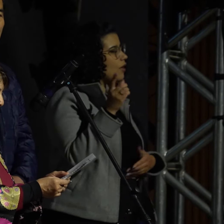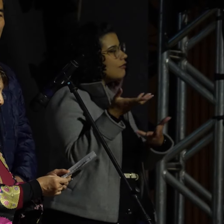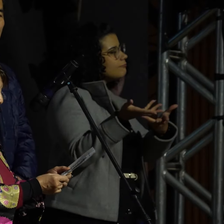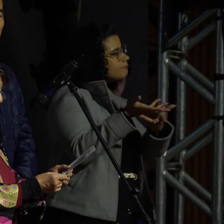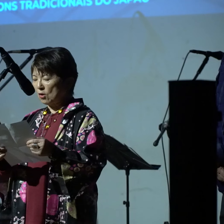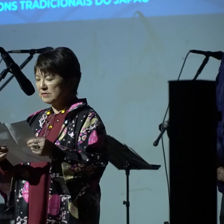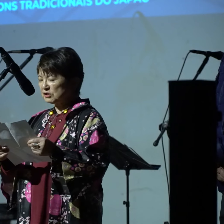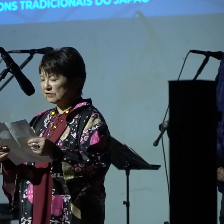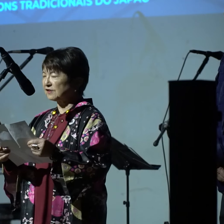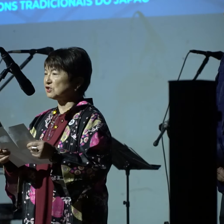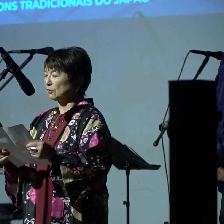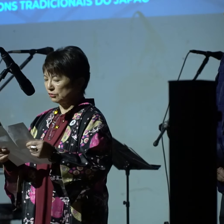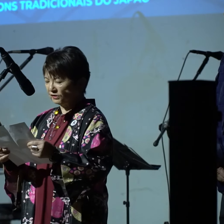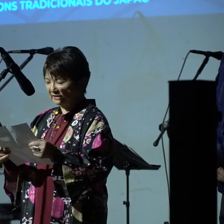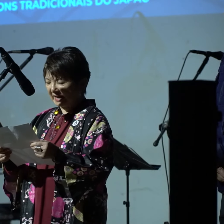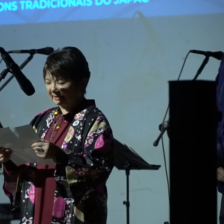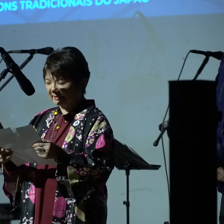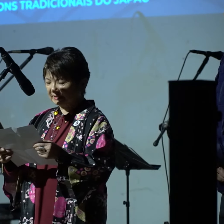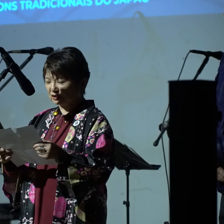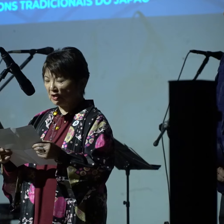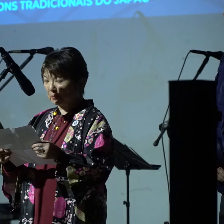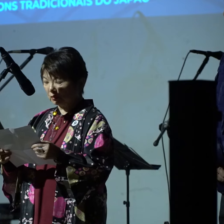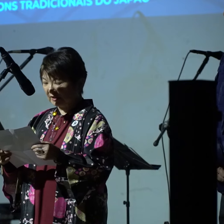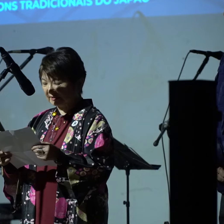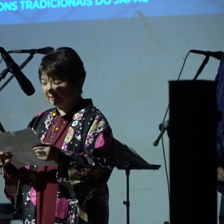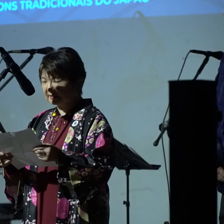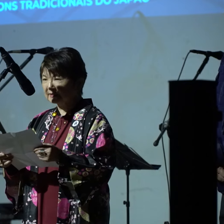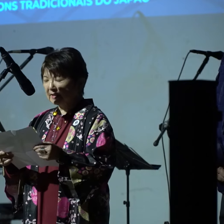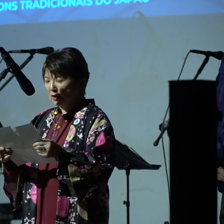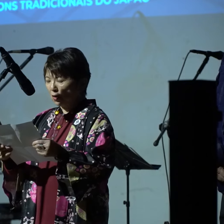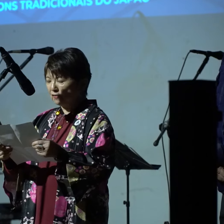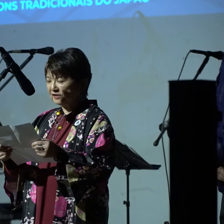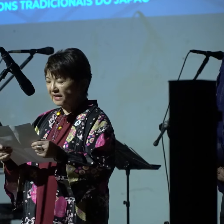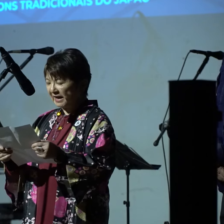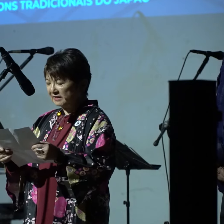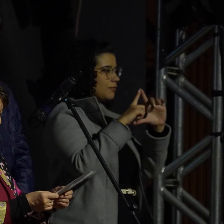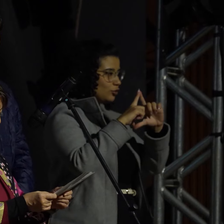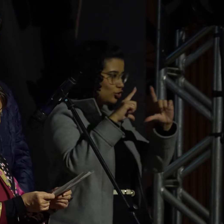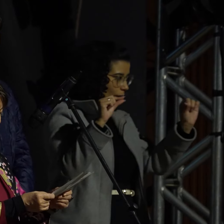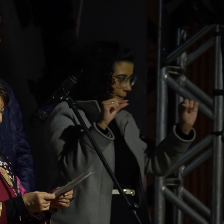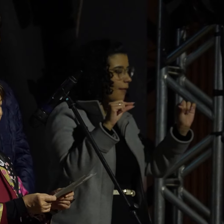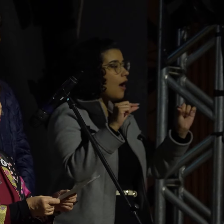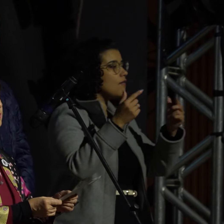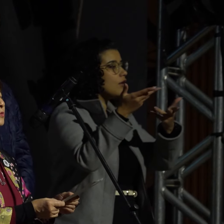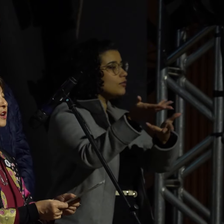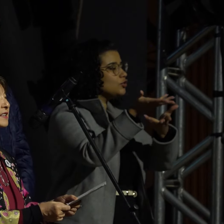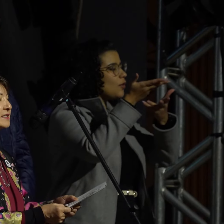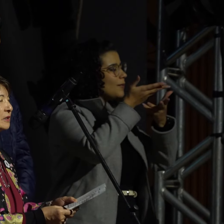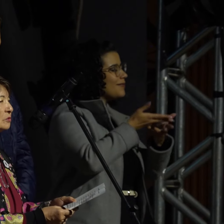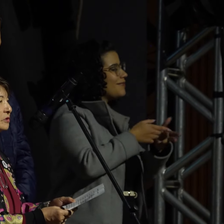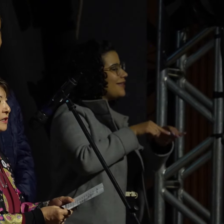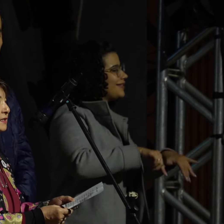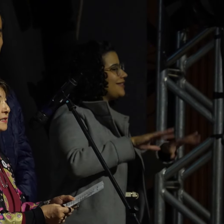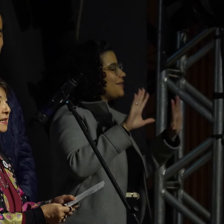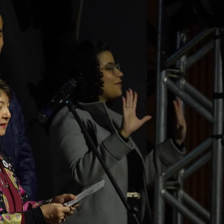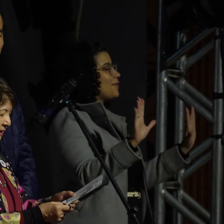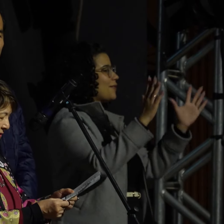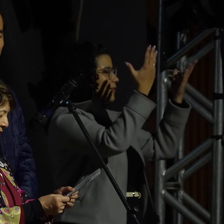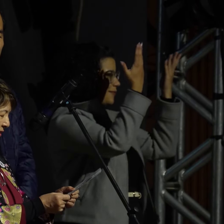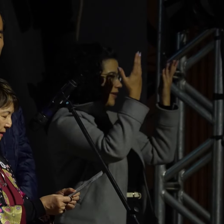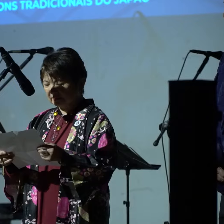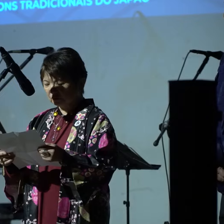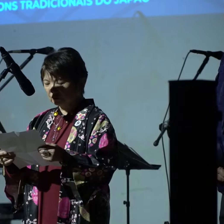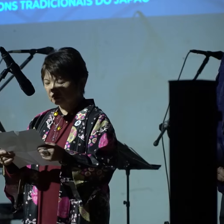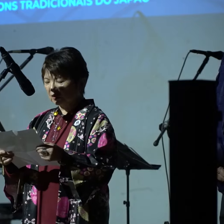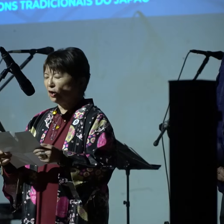recepcionando uma comitiva de autoridades japonesas convidadas para a comemoração de